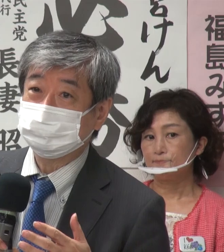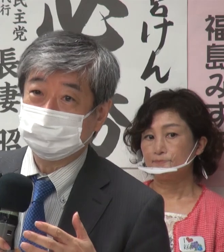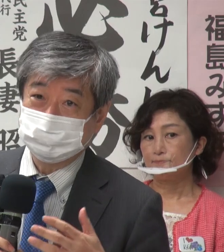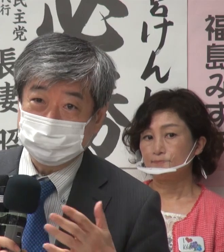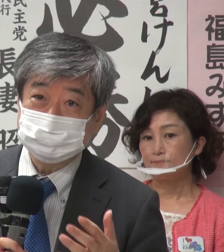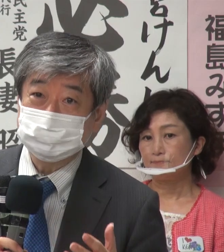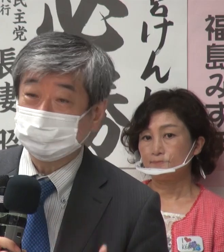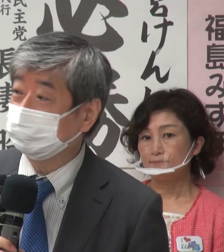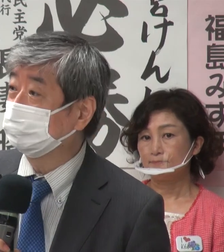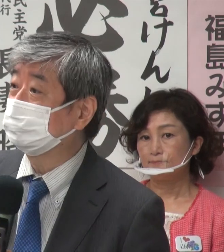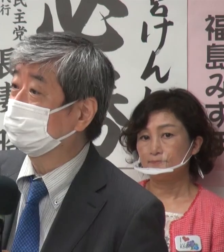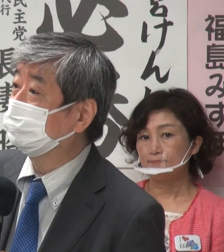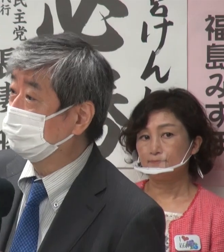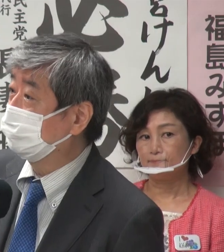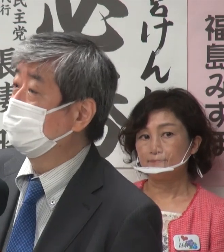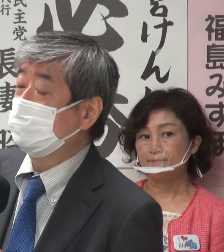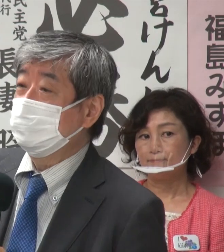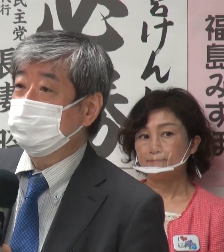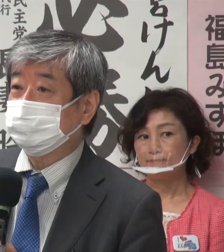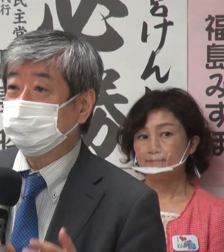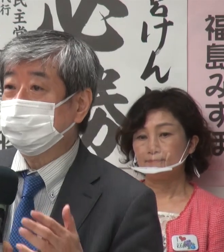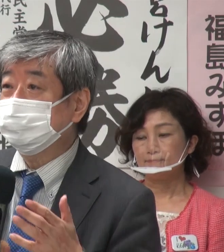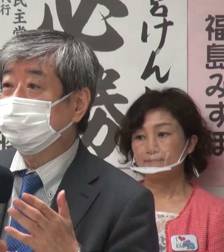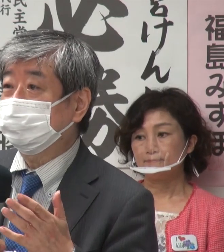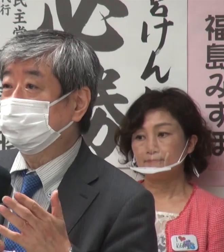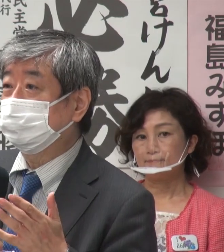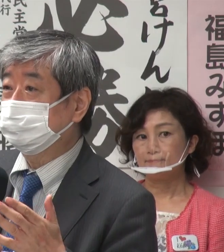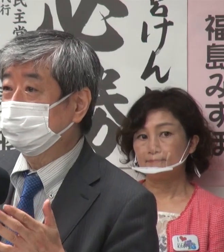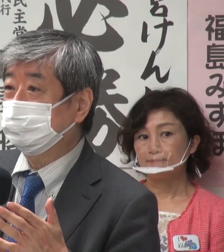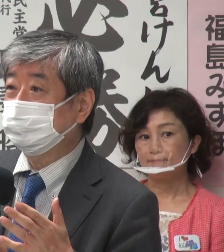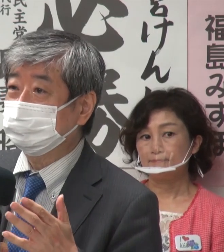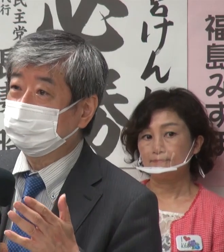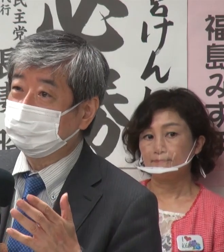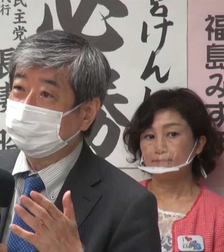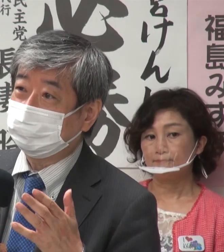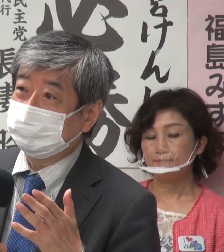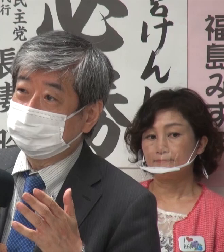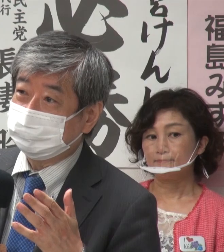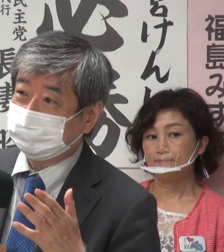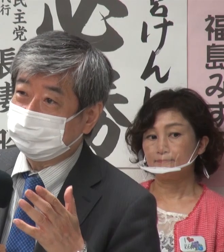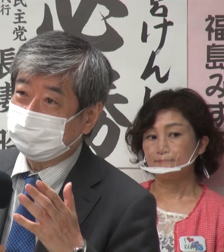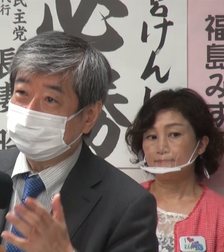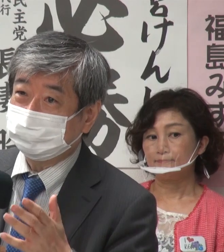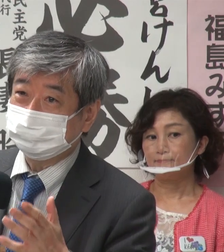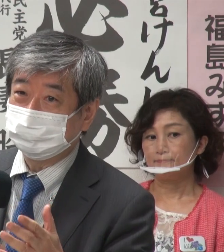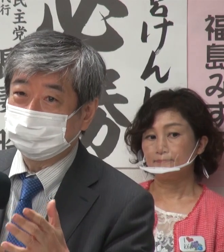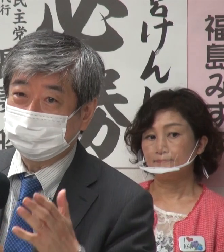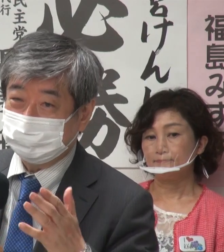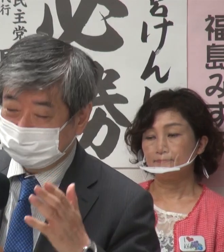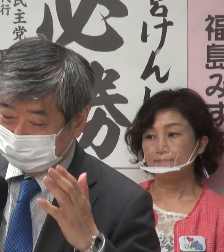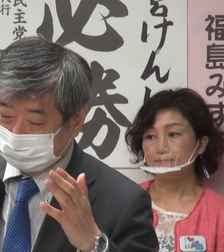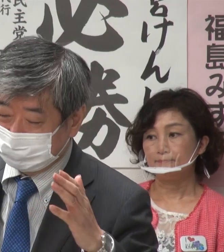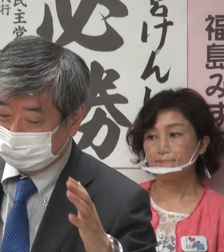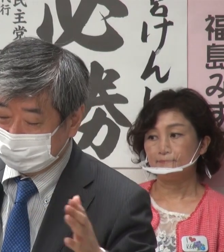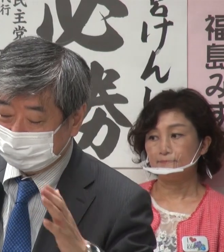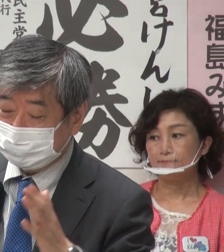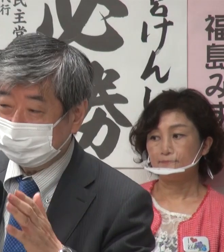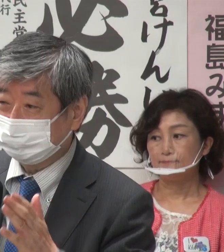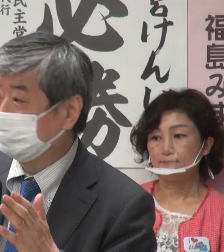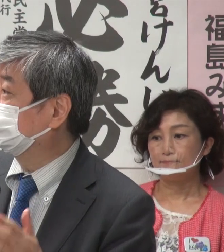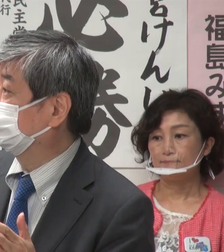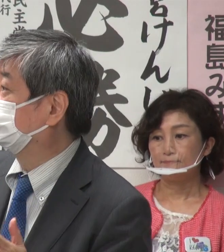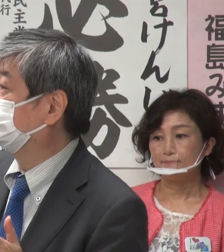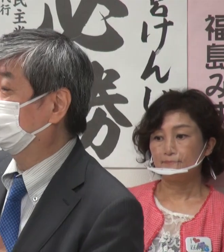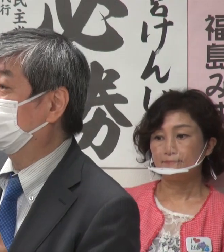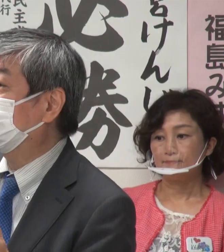あ、これは訴え続けたわけですけれども、まあ、先ほど来からですね、まだ正確なその何歳